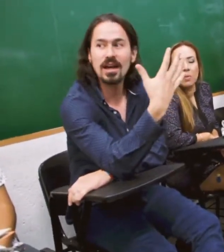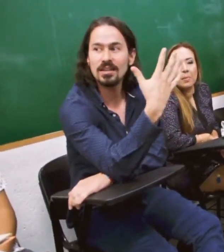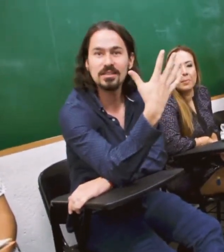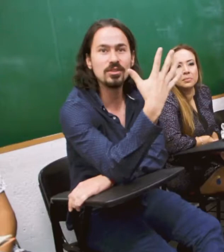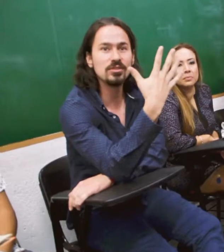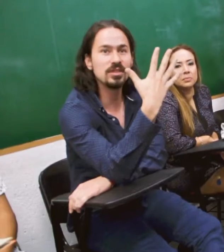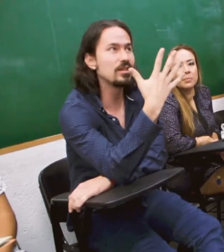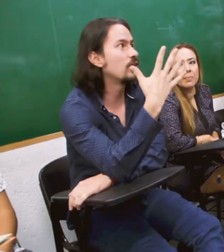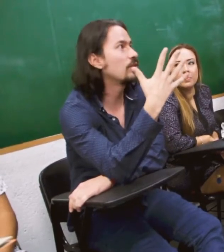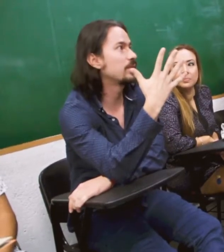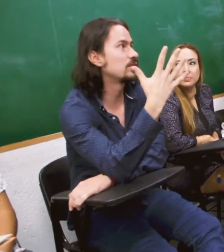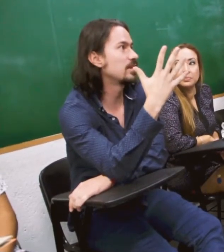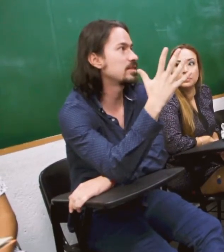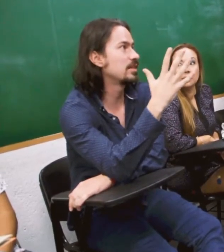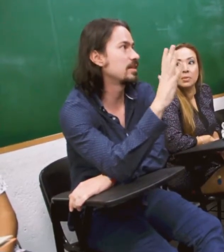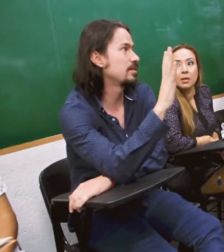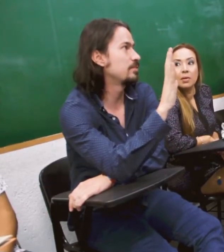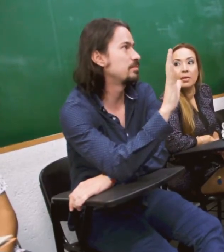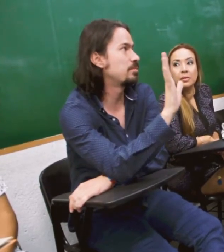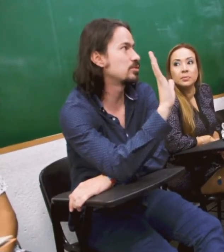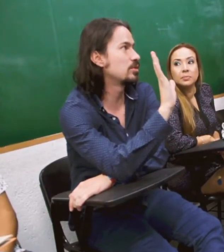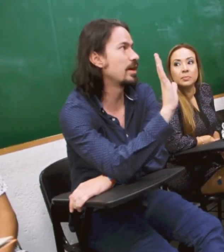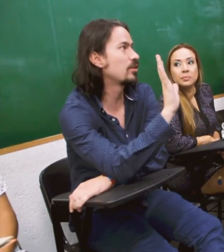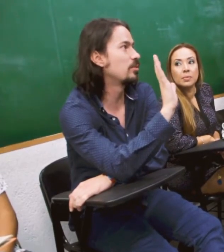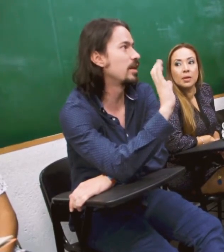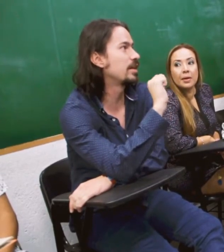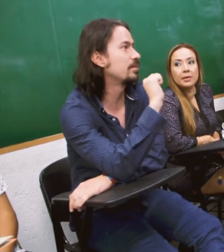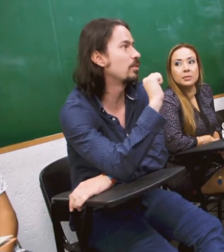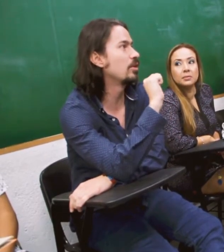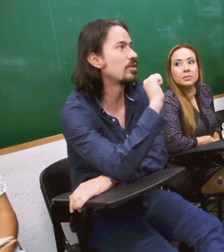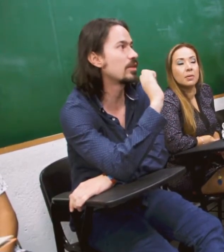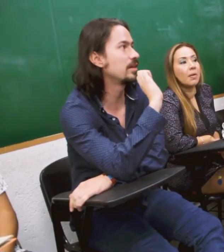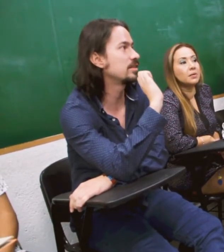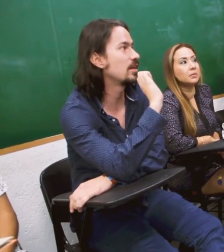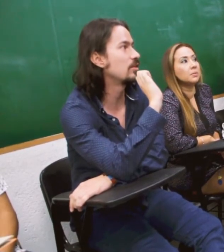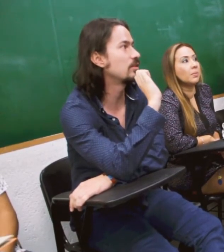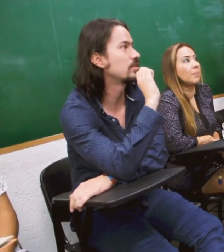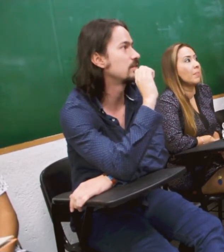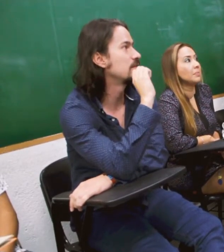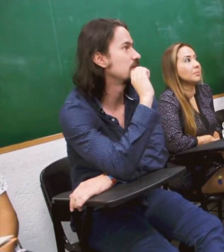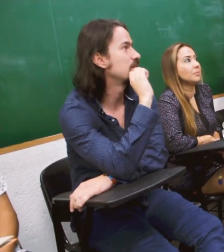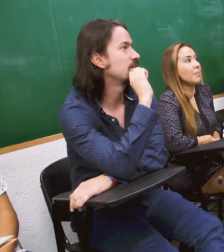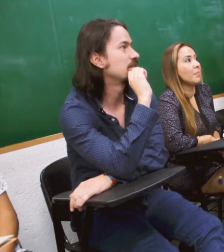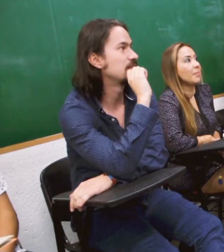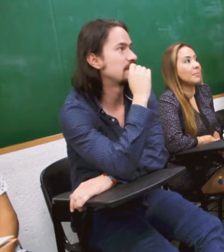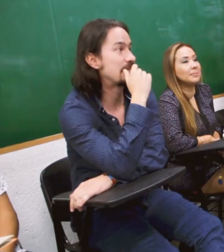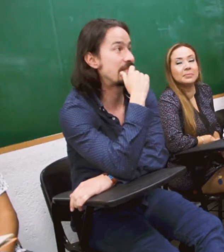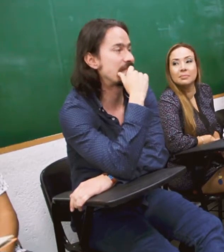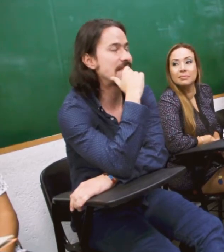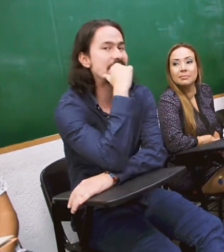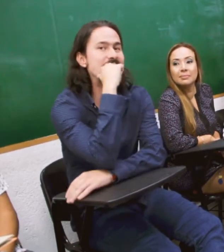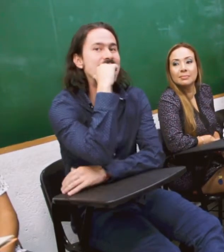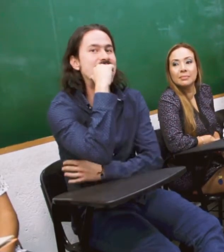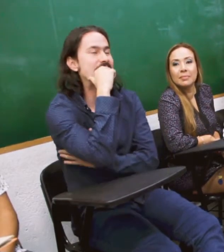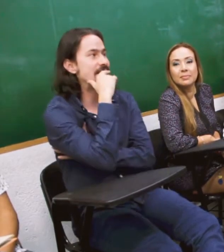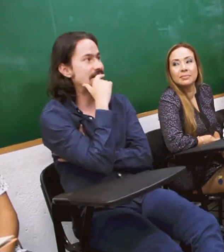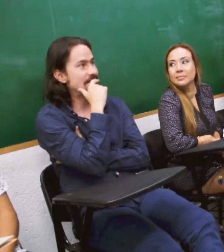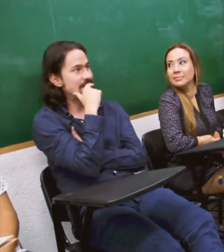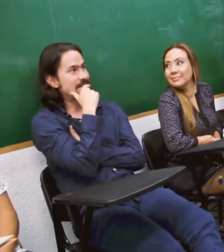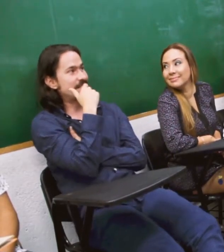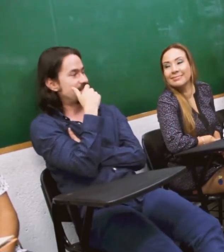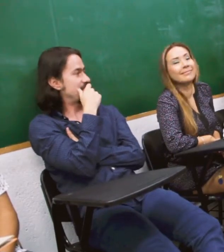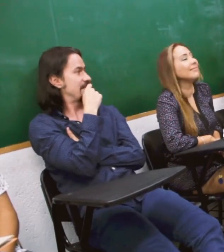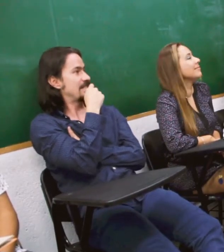dicho que cada sesión 5 personas se postularan como el equipo organizador. Entonces, ¿qué tal si esos